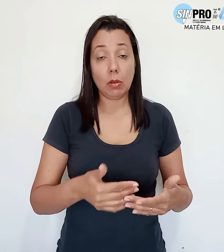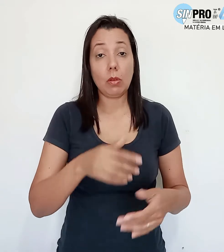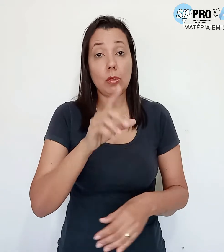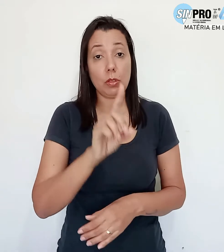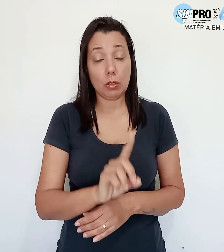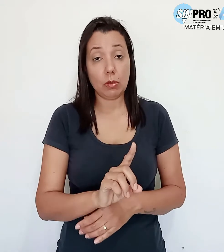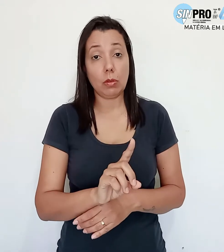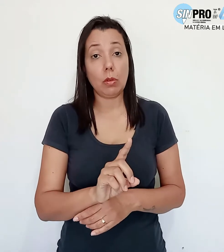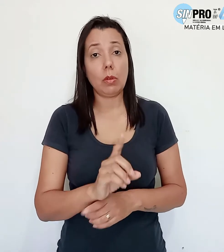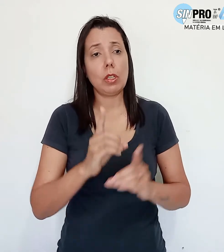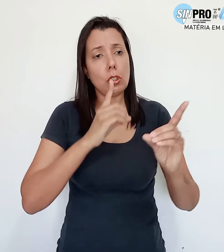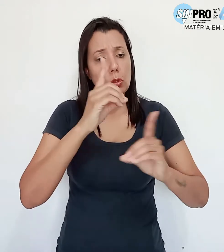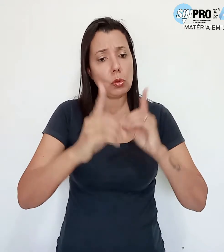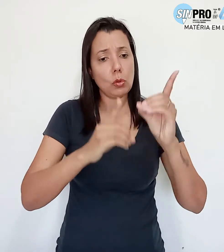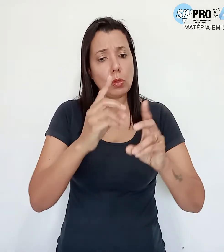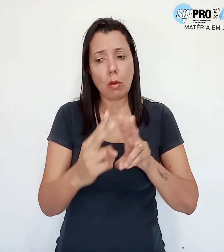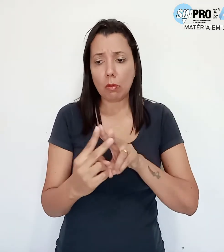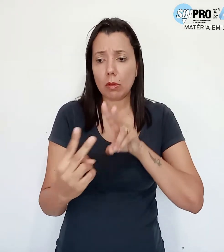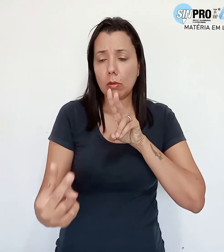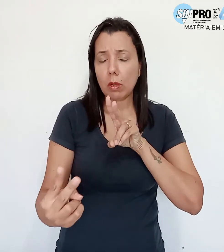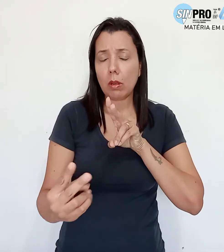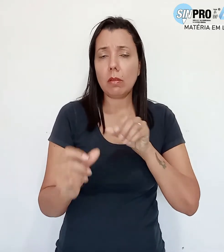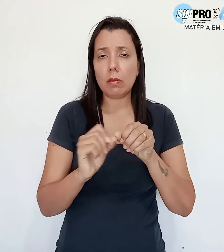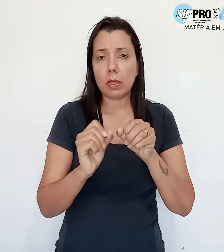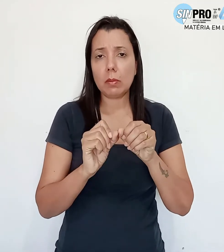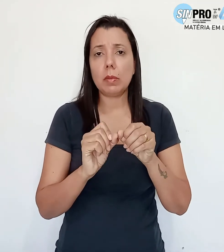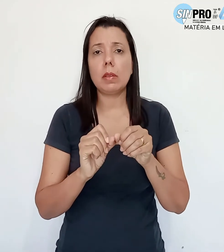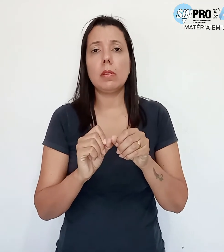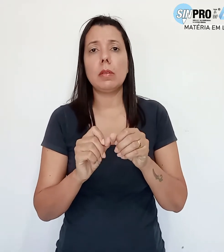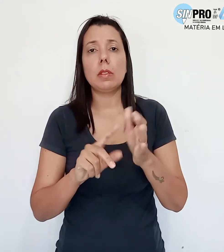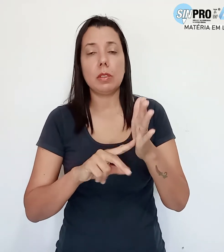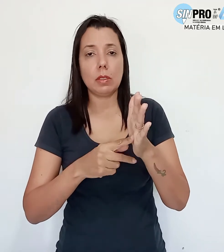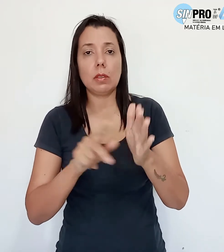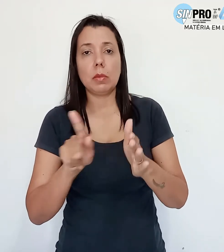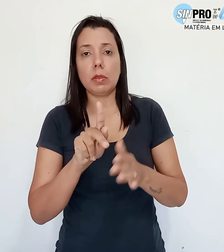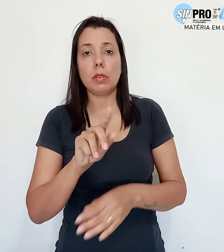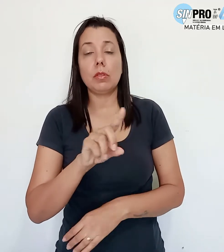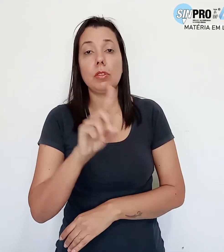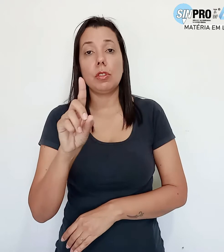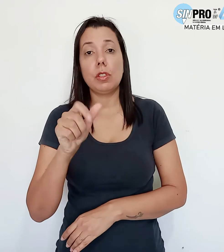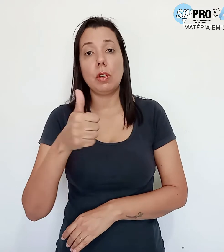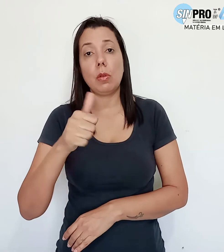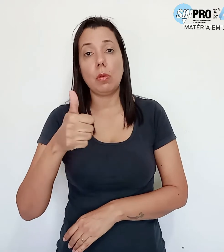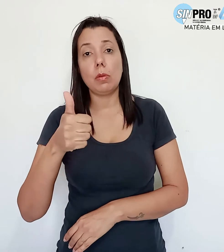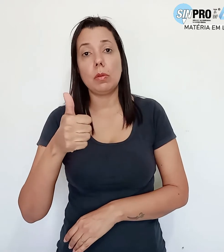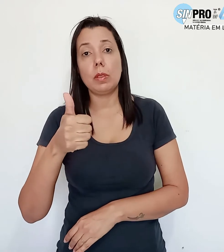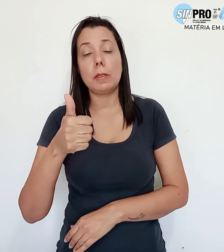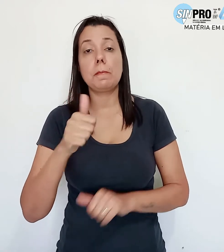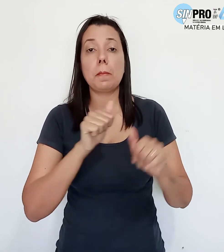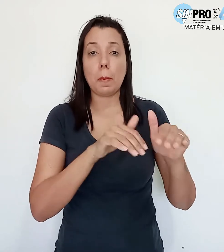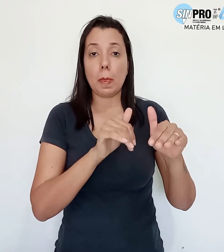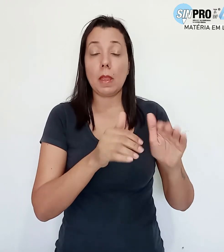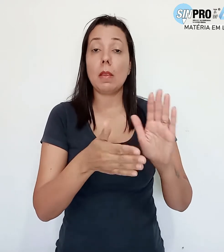em debate virtual realizado pelo Simpro-DF no dia 11 de setembro. A proposta de